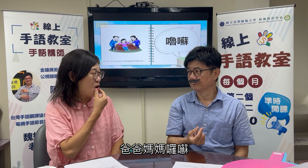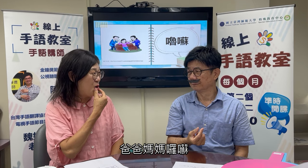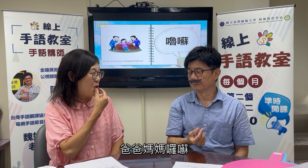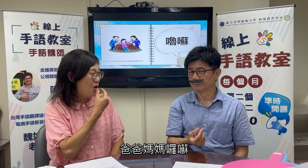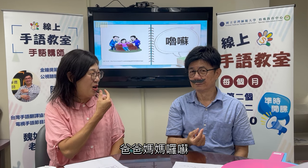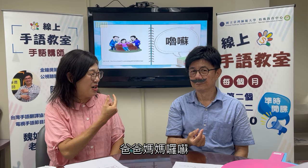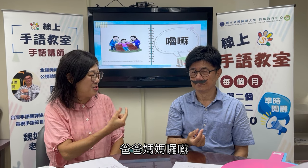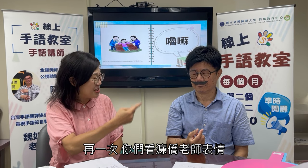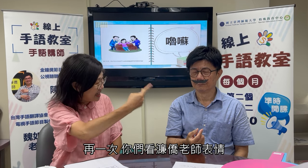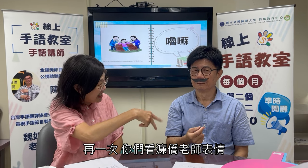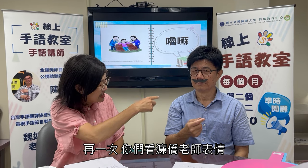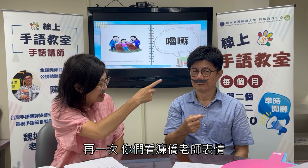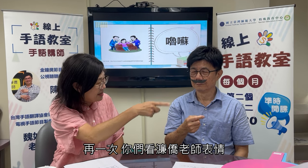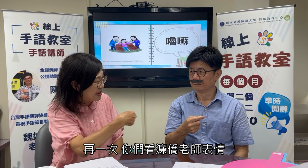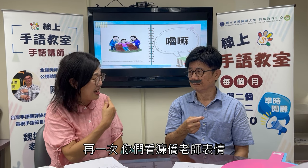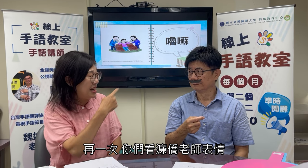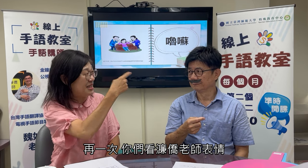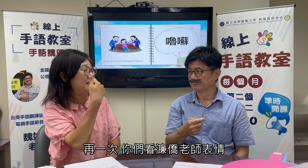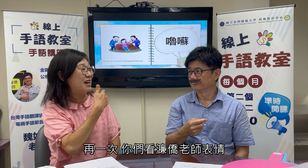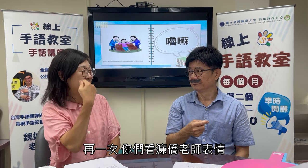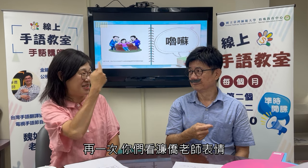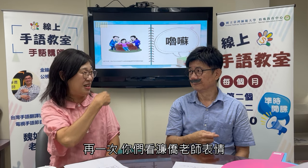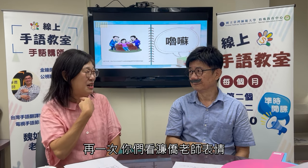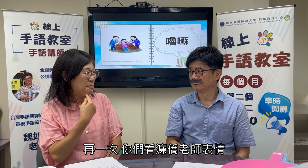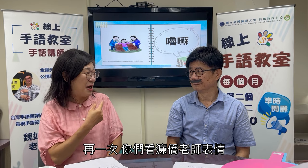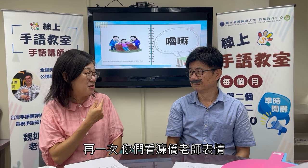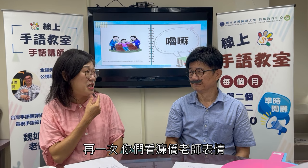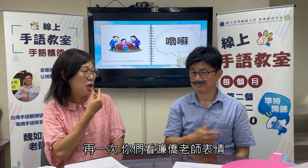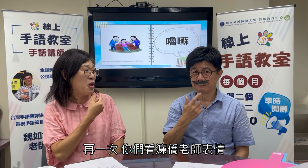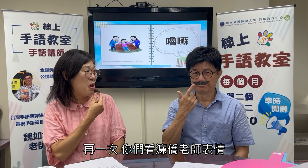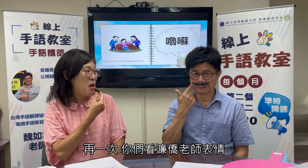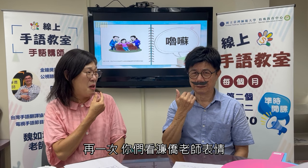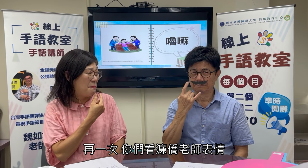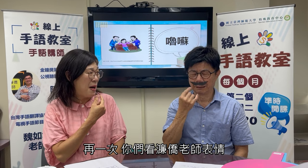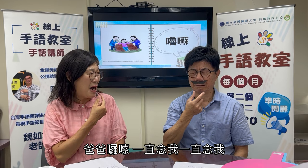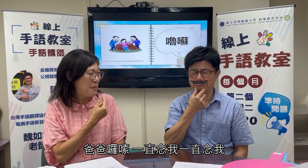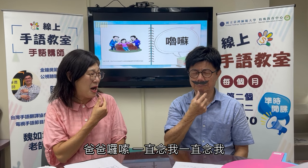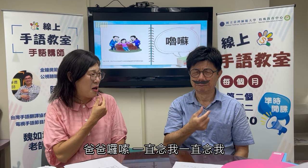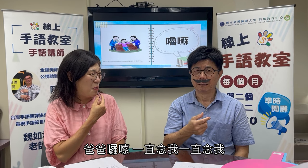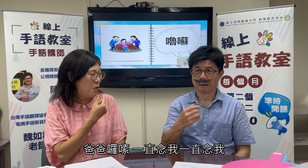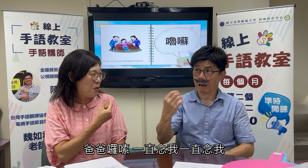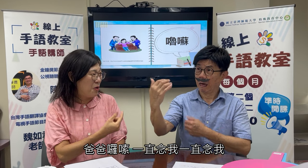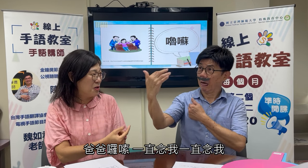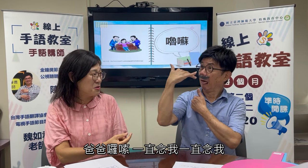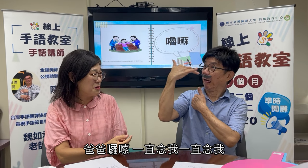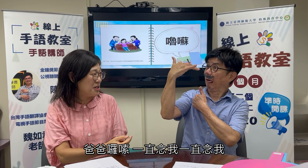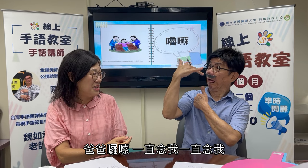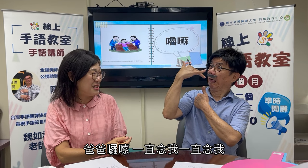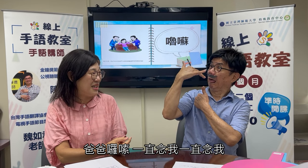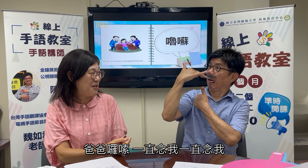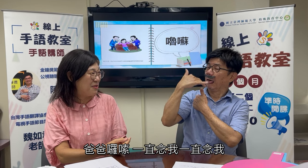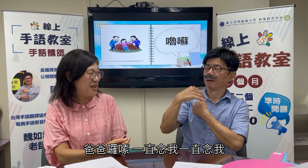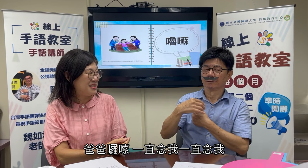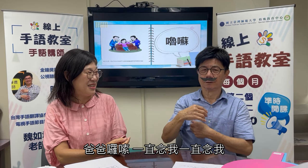啰嗦，再一次，你们看连乔老师的表情，爸爸啰嗦，一直念我，一直念